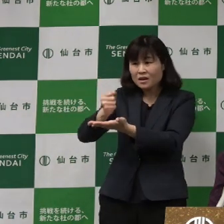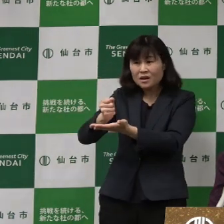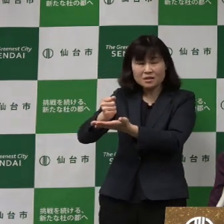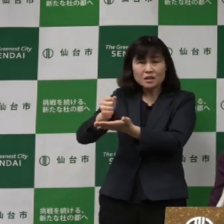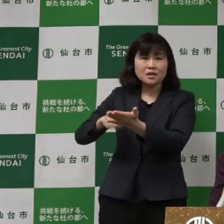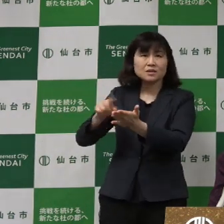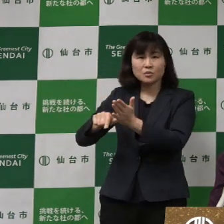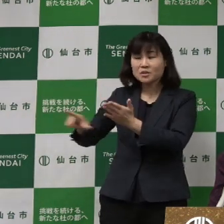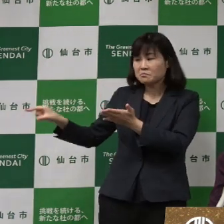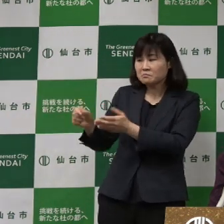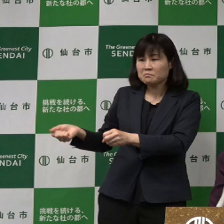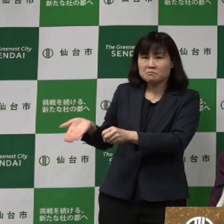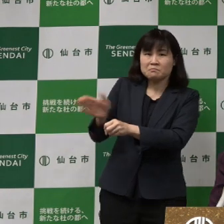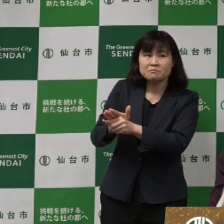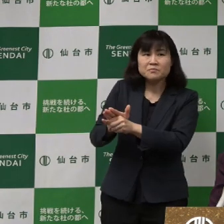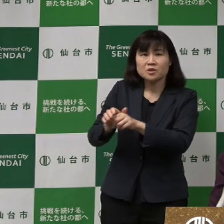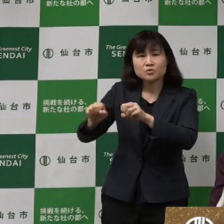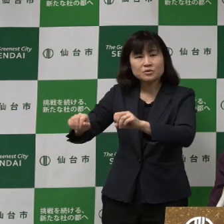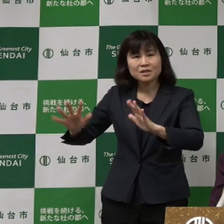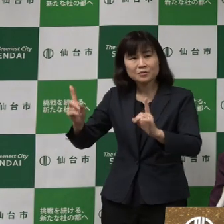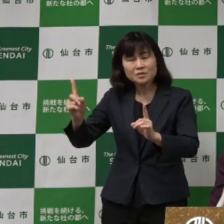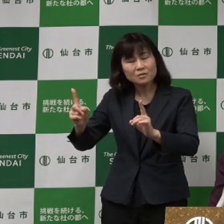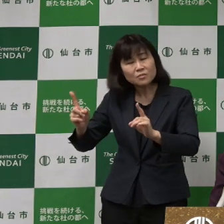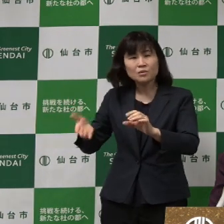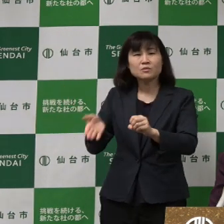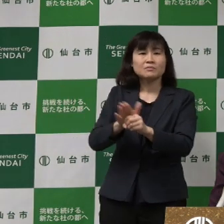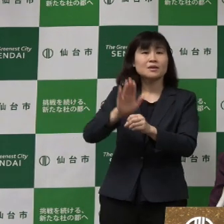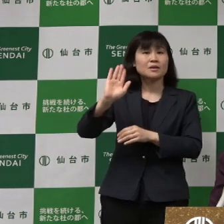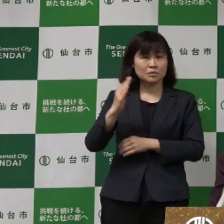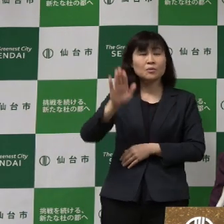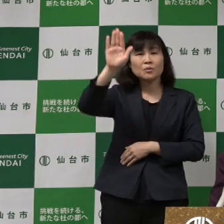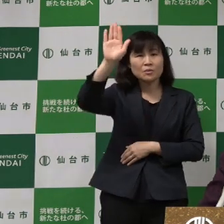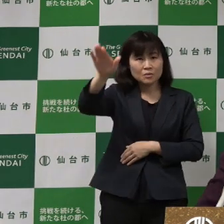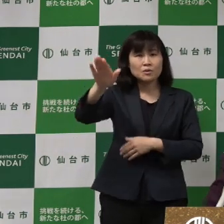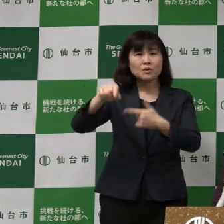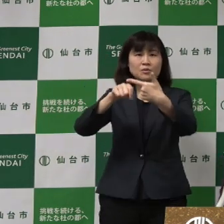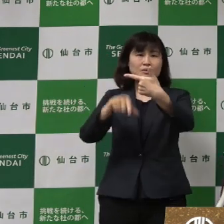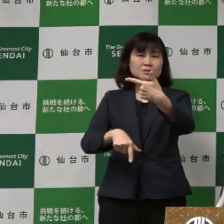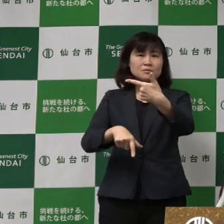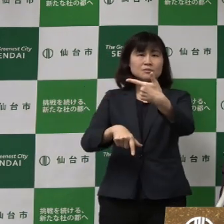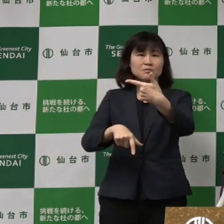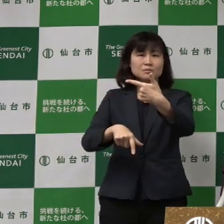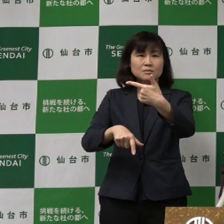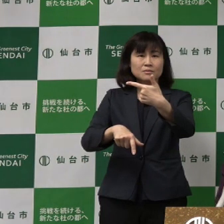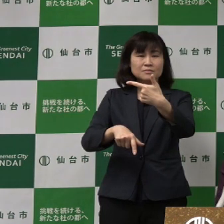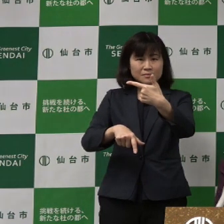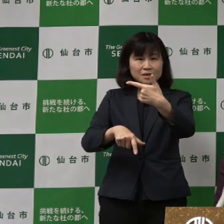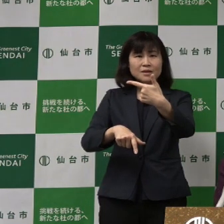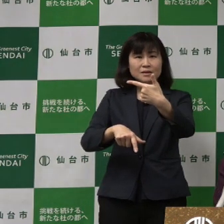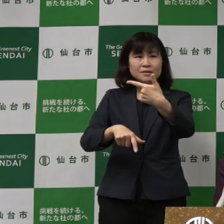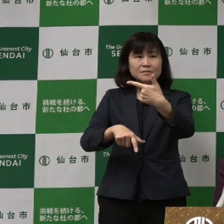が、県が6月にですね、市町村の補助金を増額する